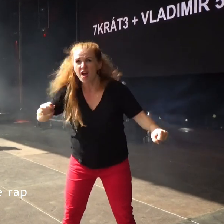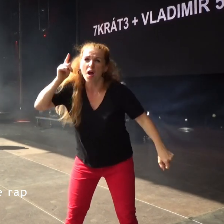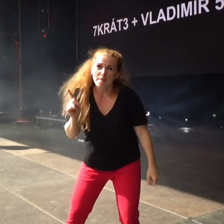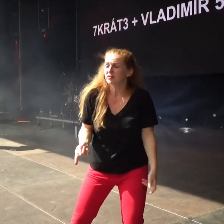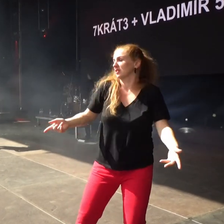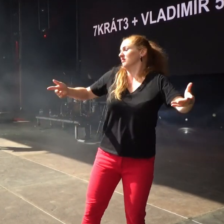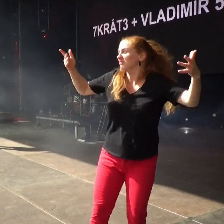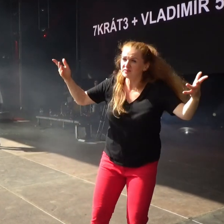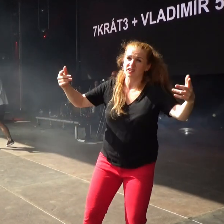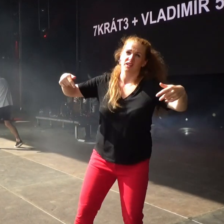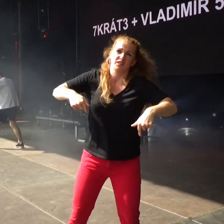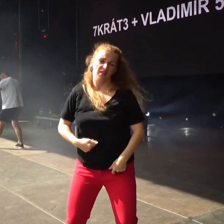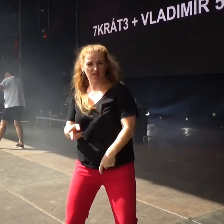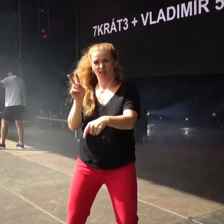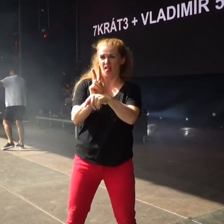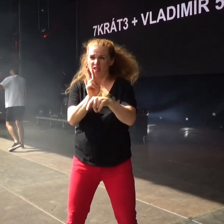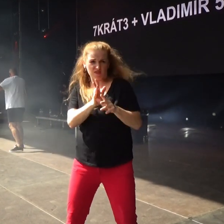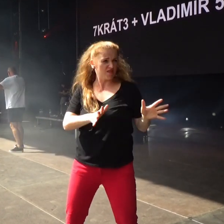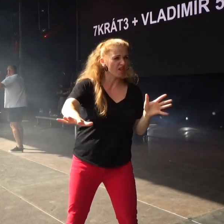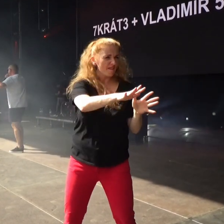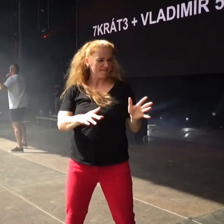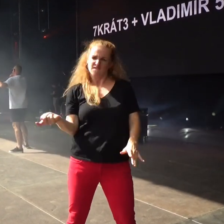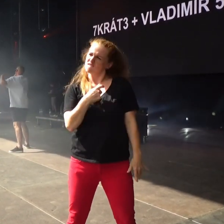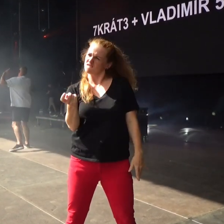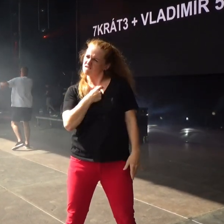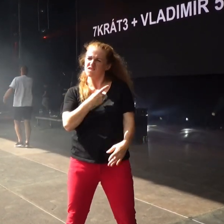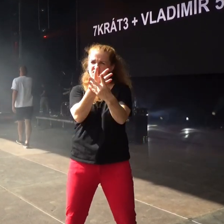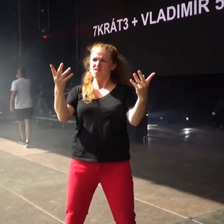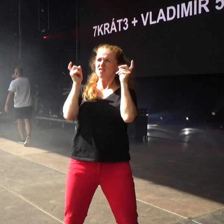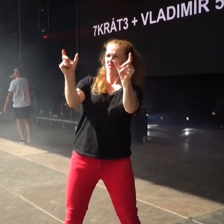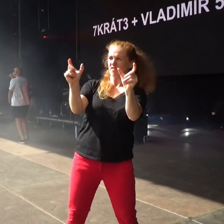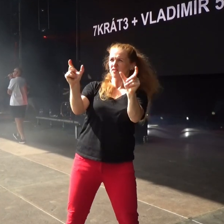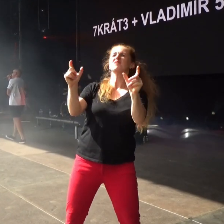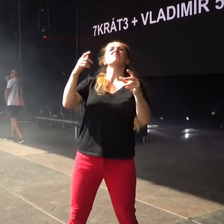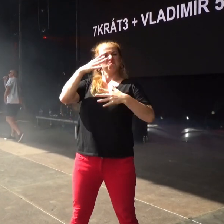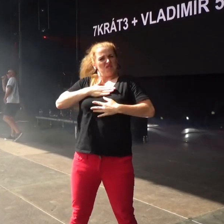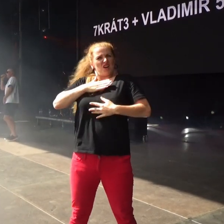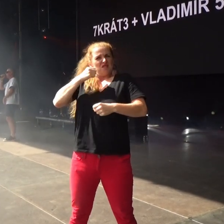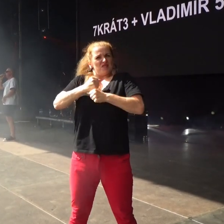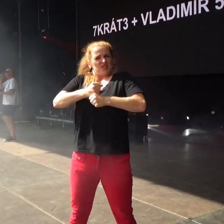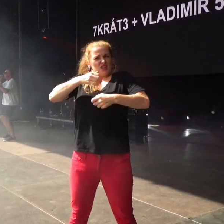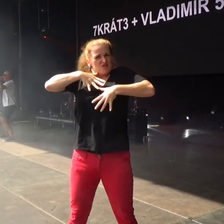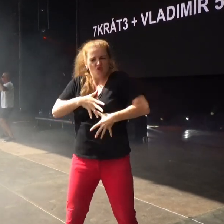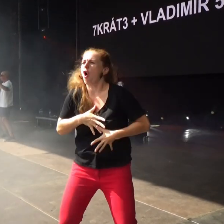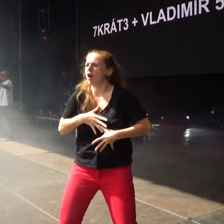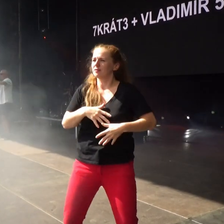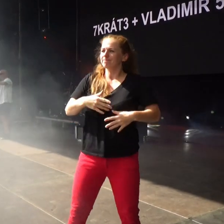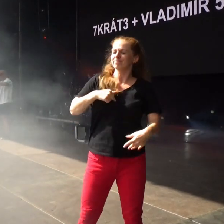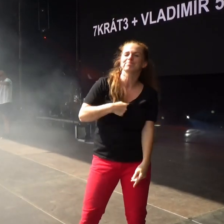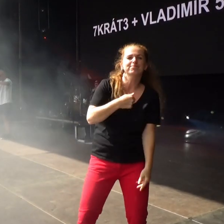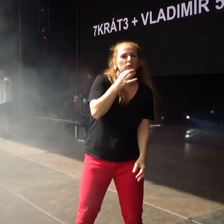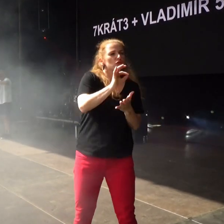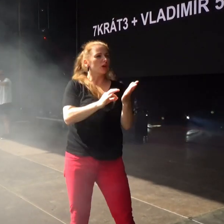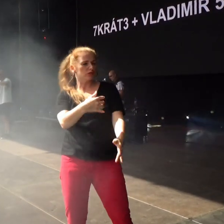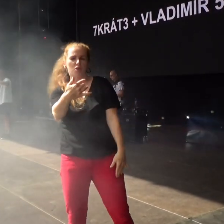nejvíc býtí. Hlídáme kvadra, jsme světlo býtí, já hlídám svou bolce, jsou bratří ten říký. Mám spoustu